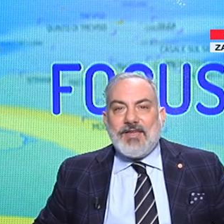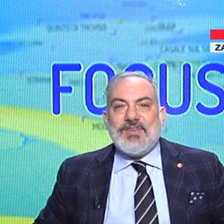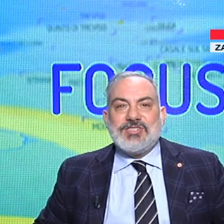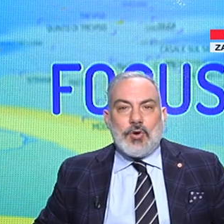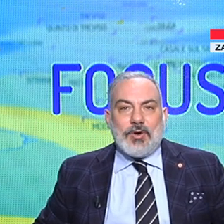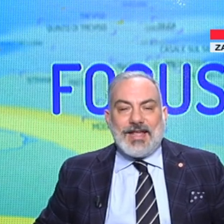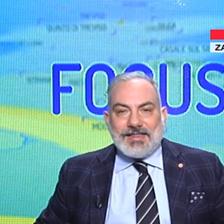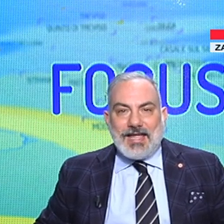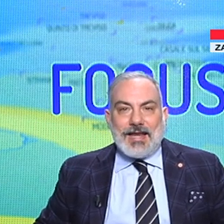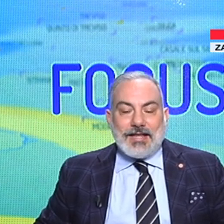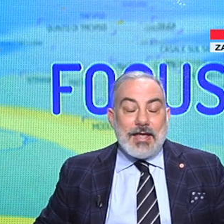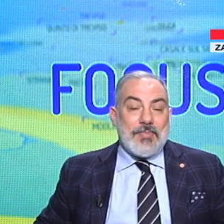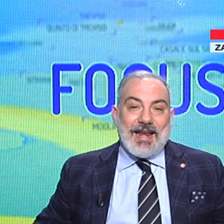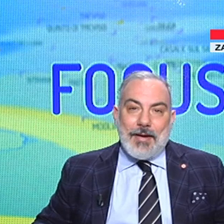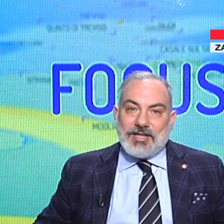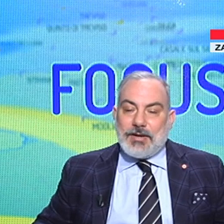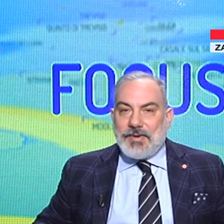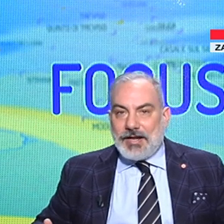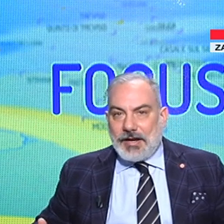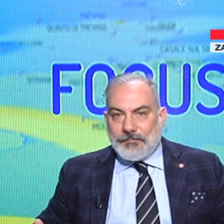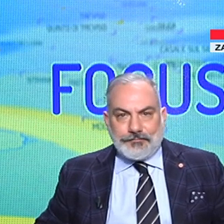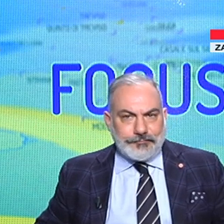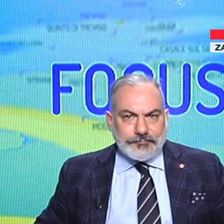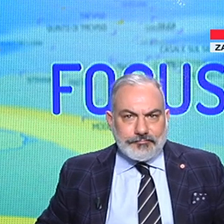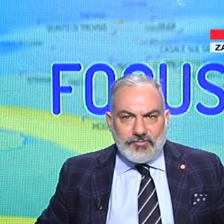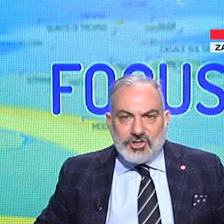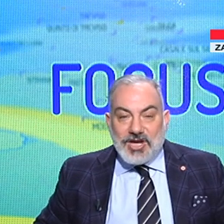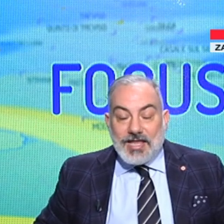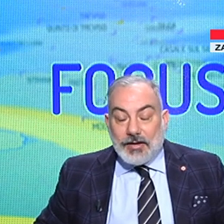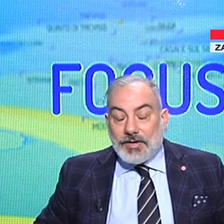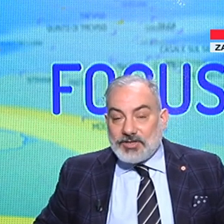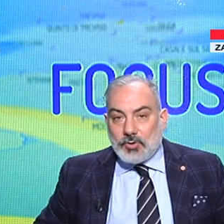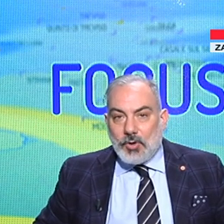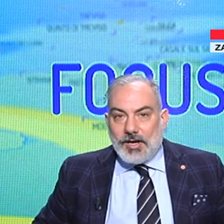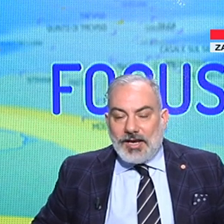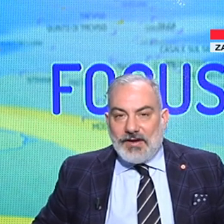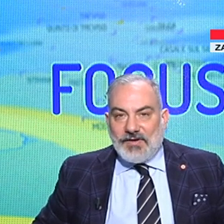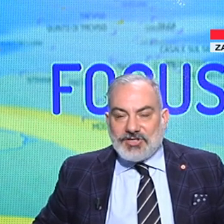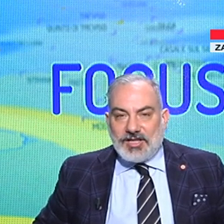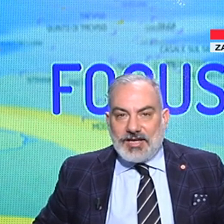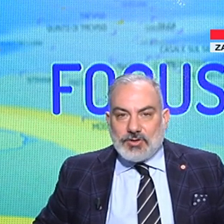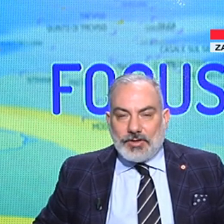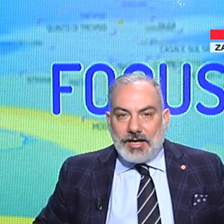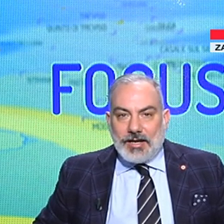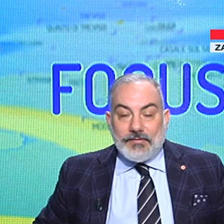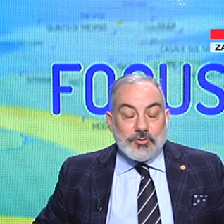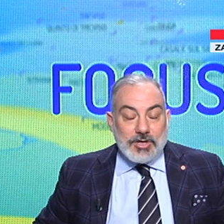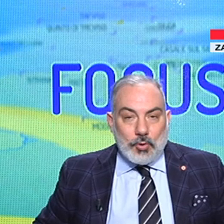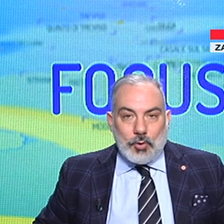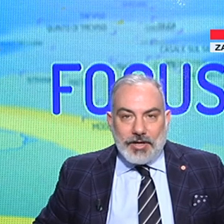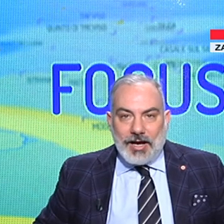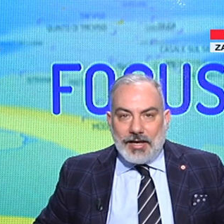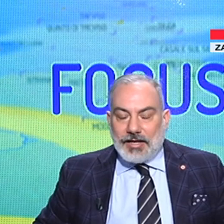una revisione dei parametri per scegliere quelle che sono le fasce di rischio, dare i